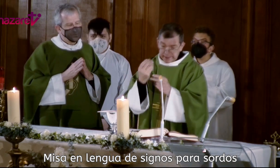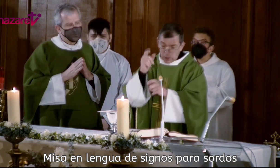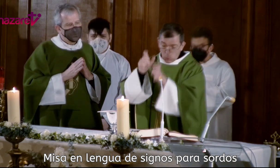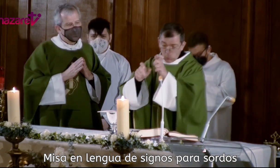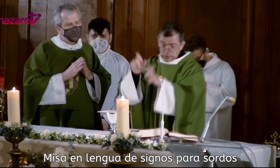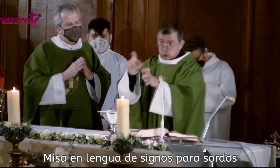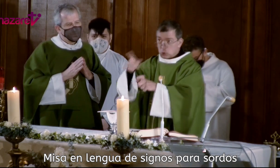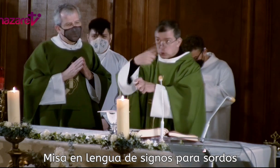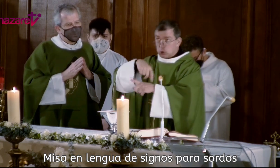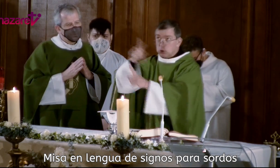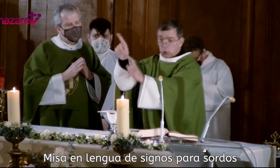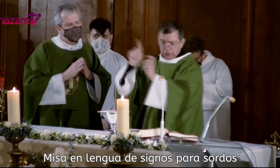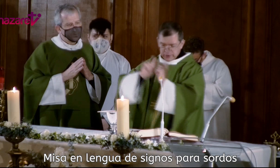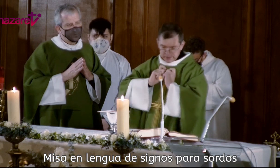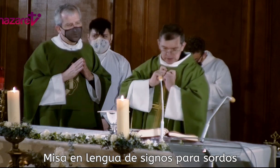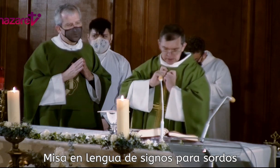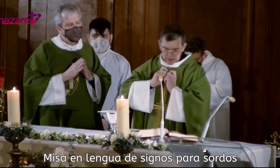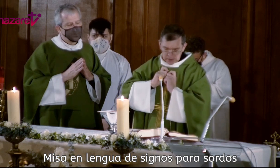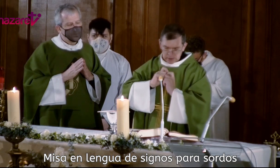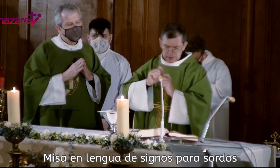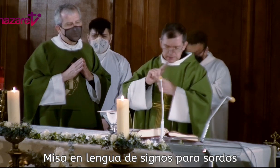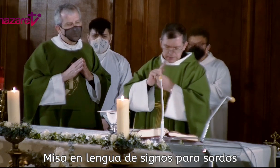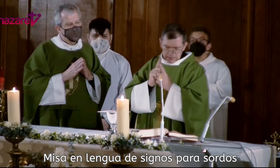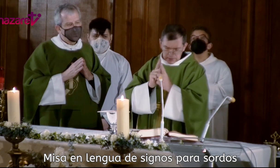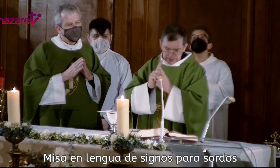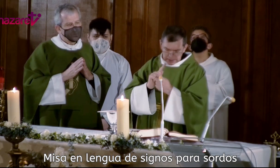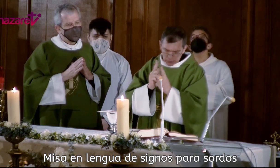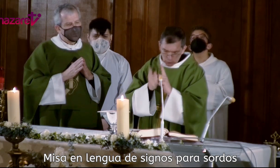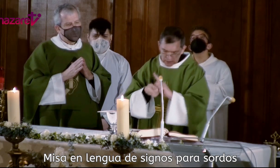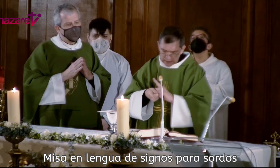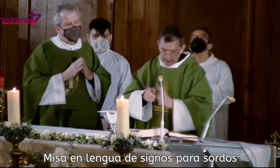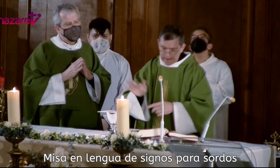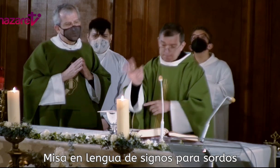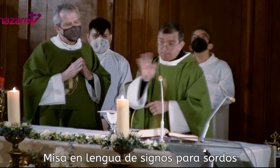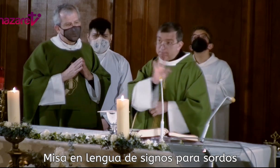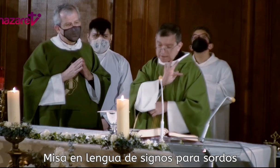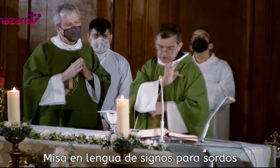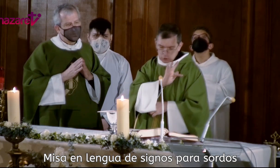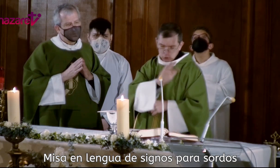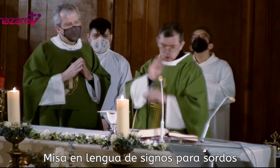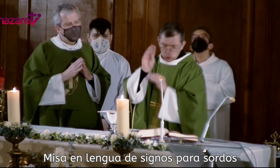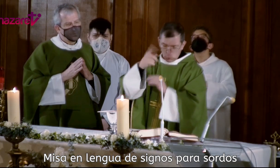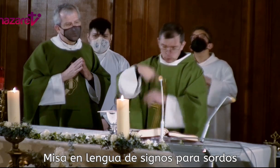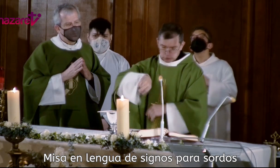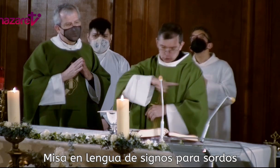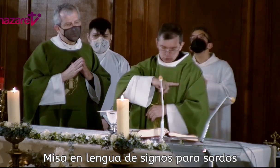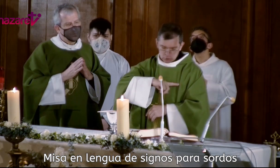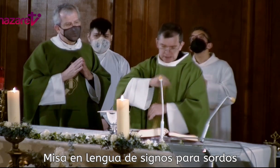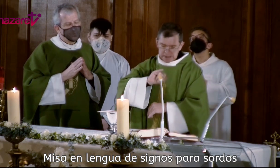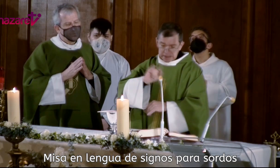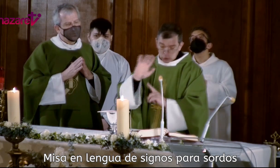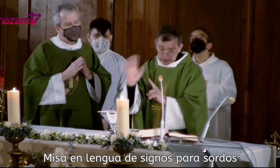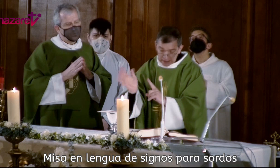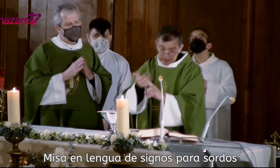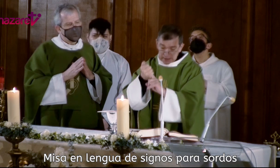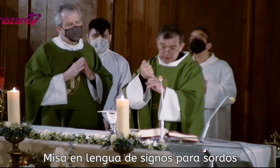cuanto nos concedes redunde en mérito nuestro y nos alcance